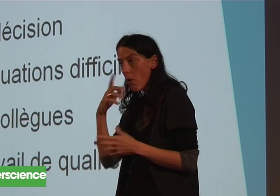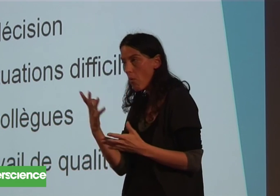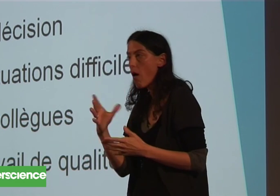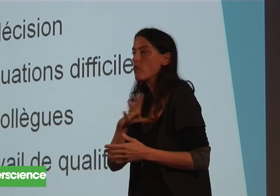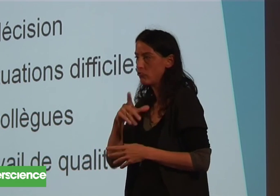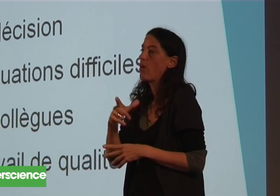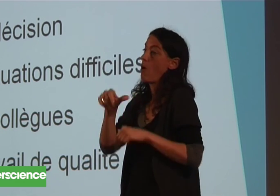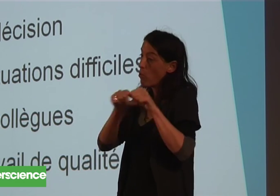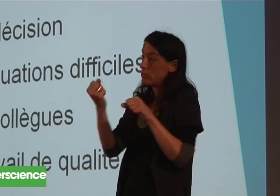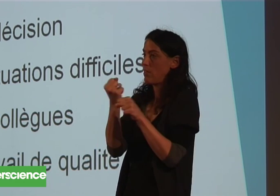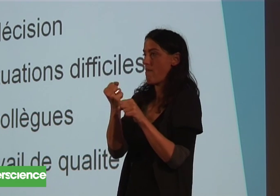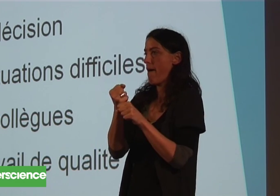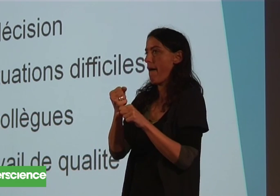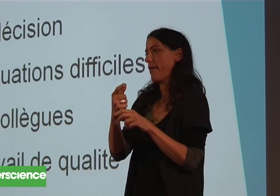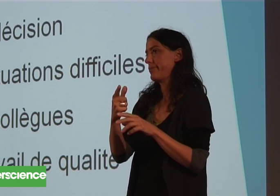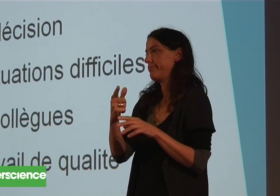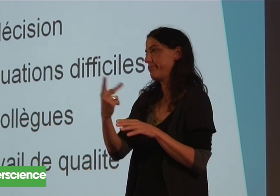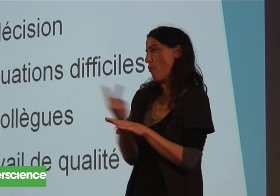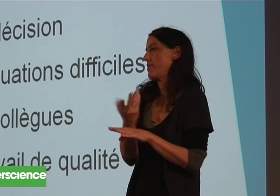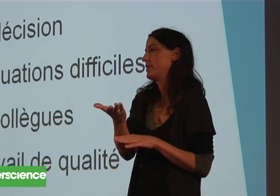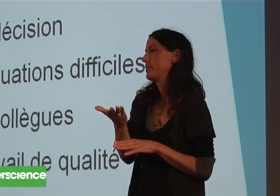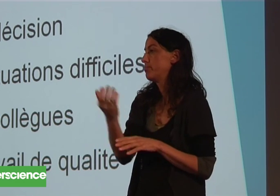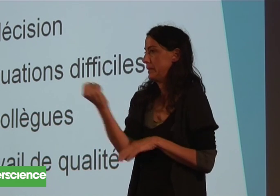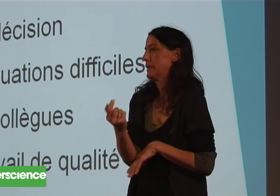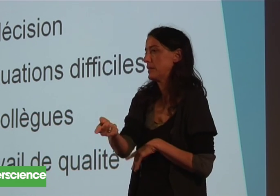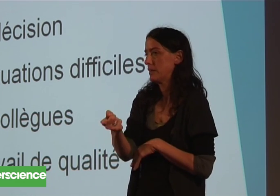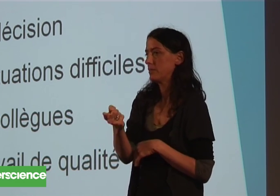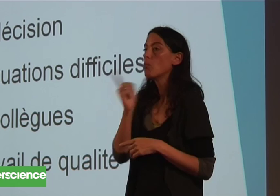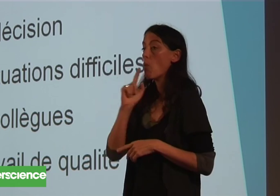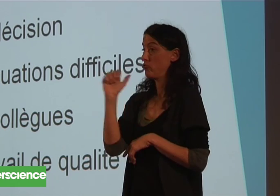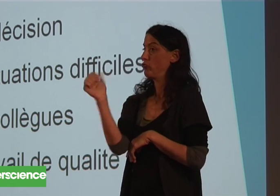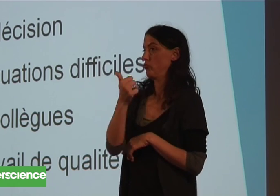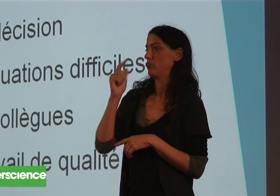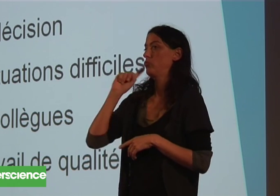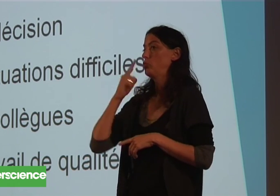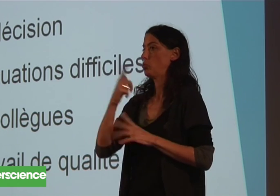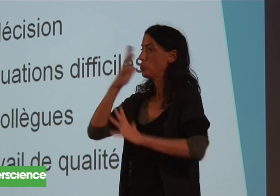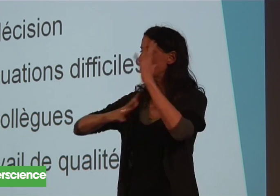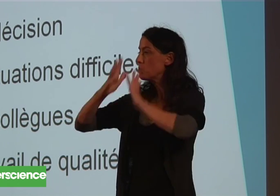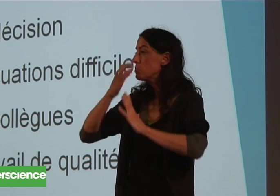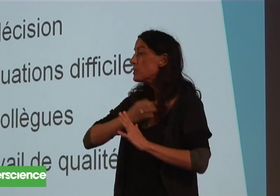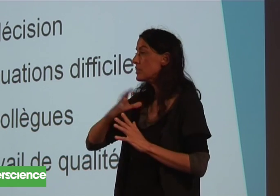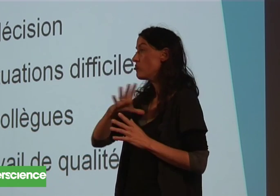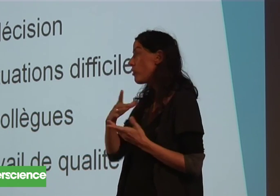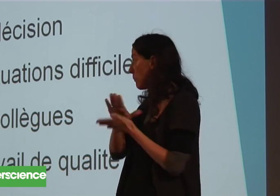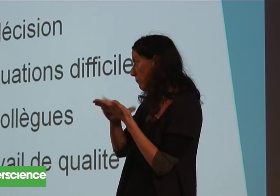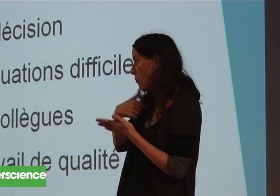puisque les personnes vont en fait déclarer avoir, par exemple, plus fréquemment des objectifs ou des délais difficiles à